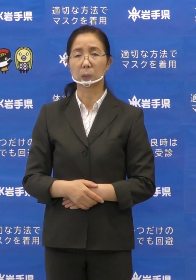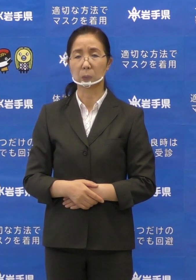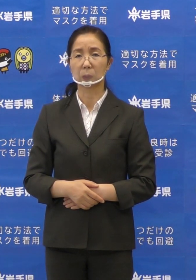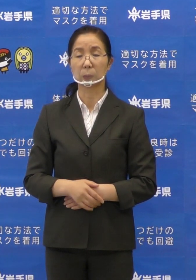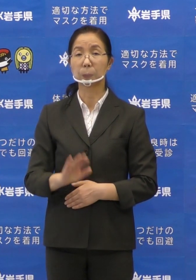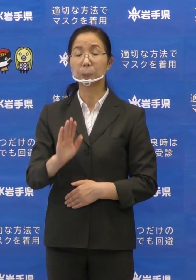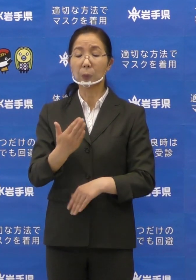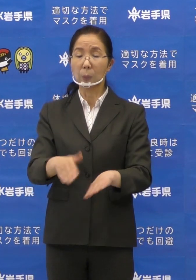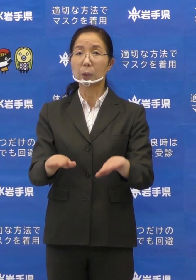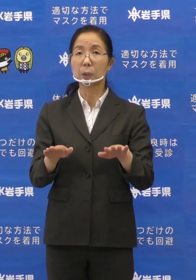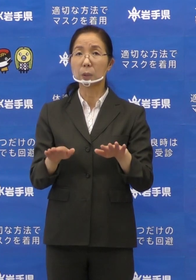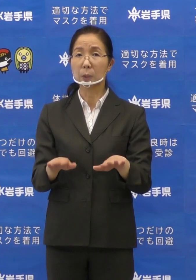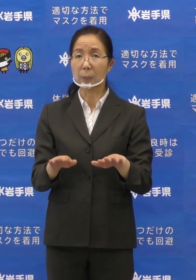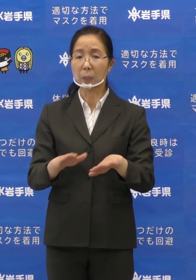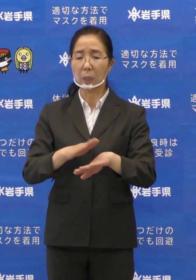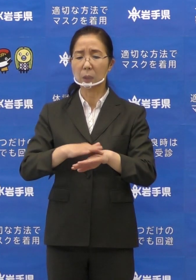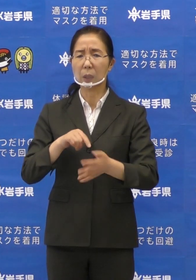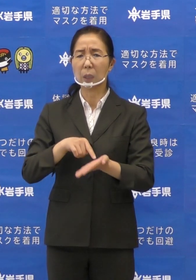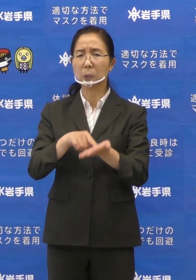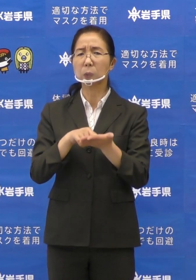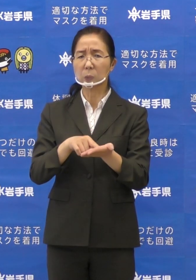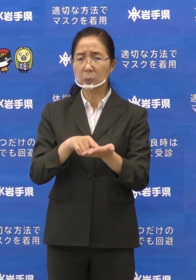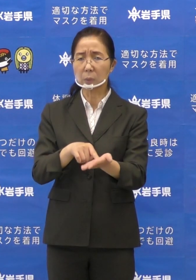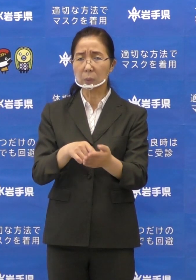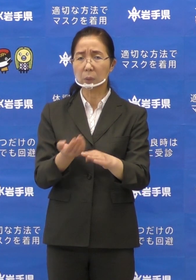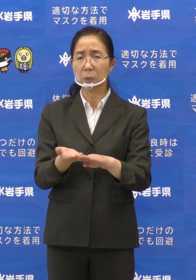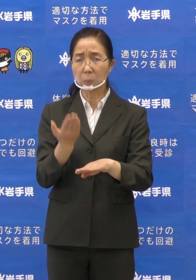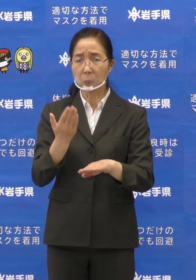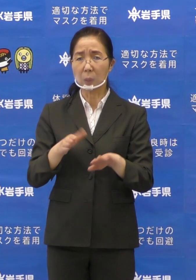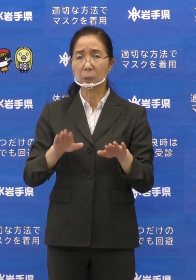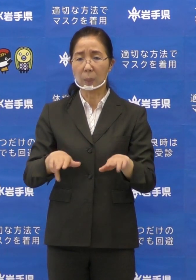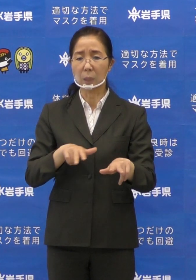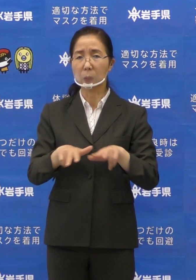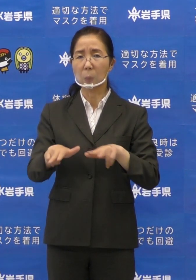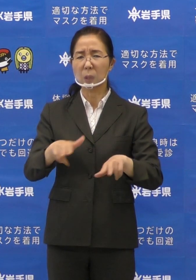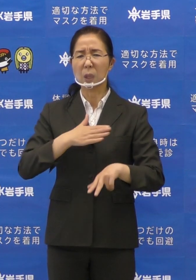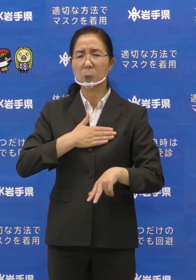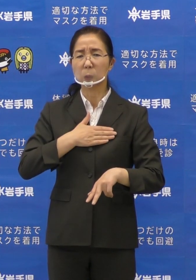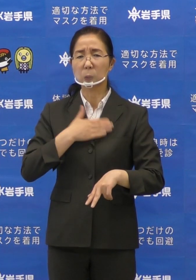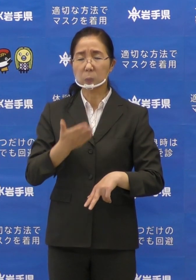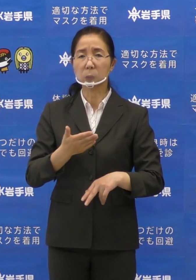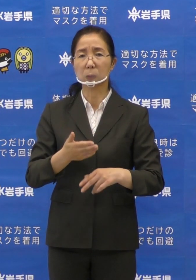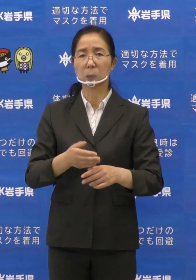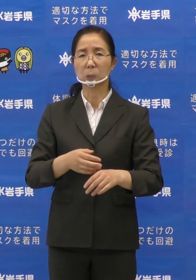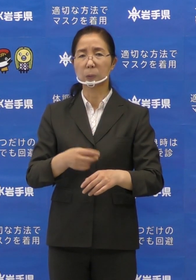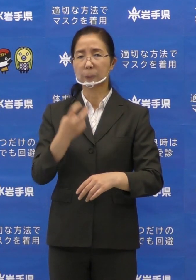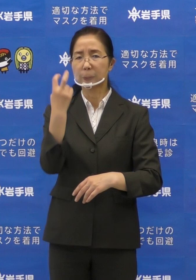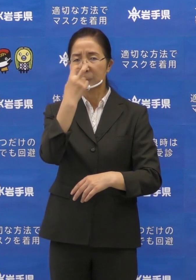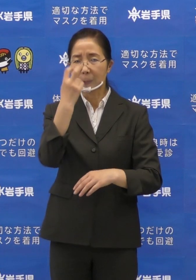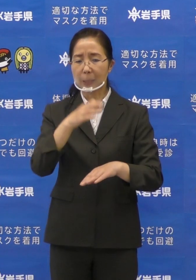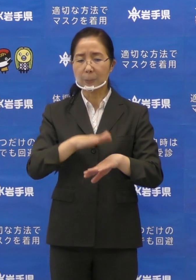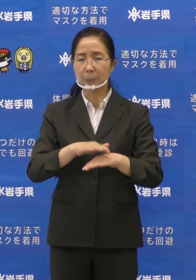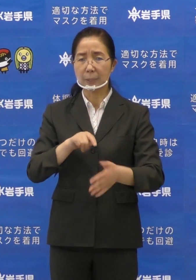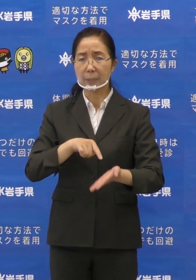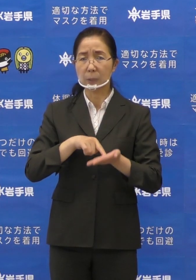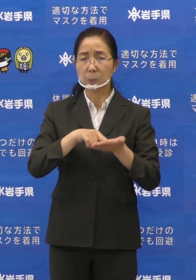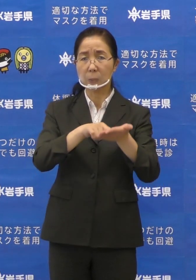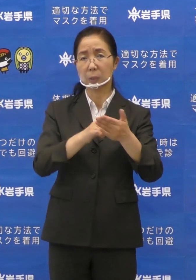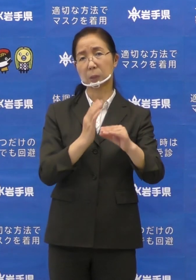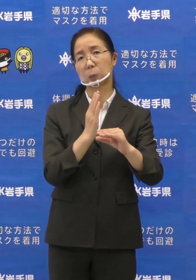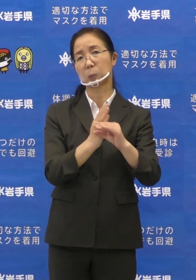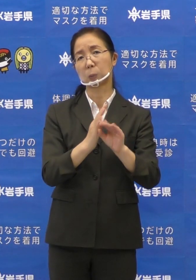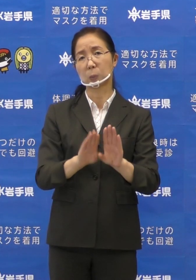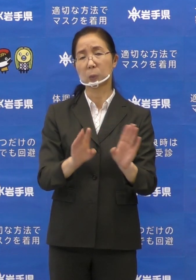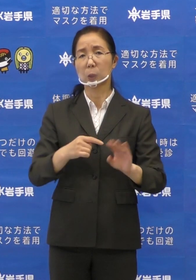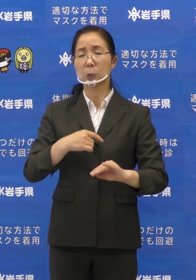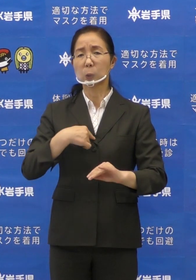まあ、今手続き上もう行政不服審査のこう手続きに入っていますので、あ